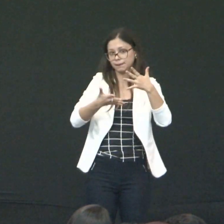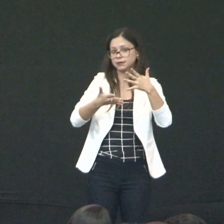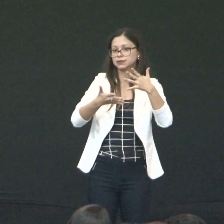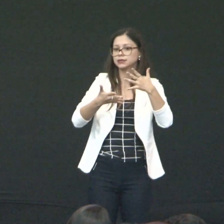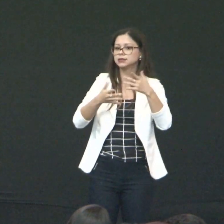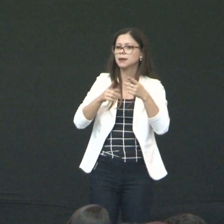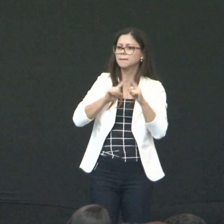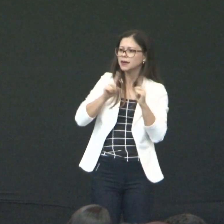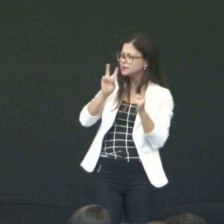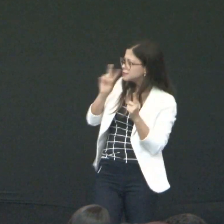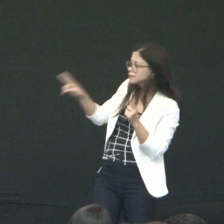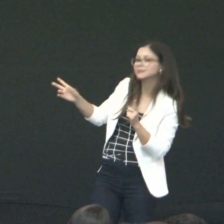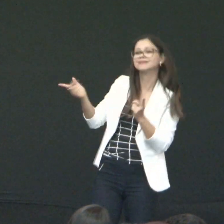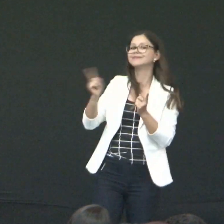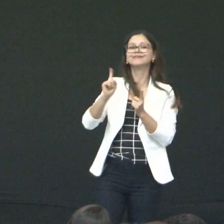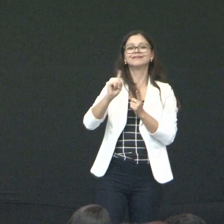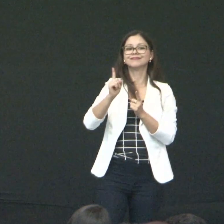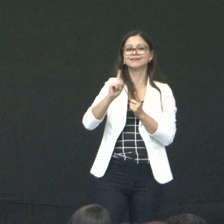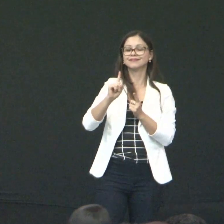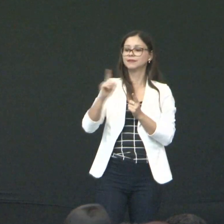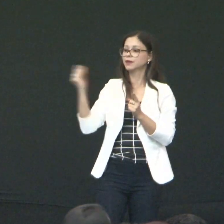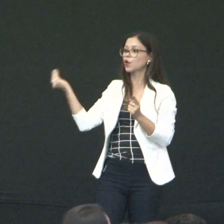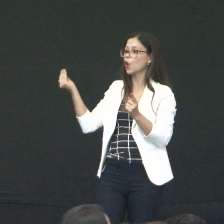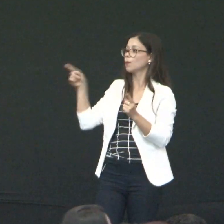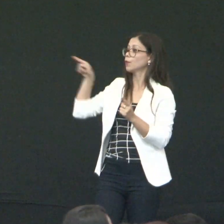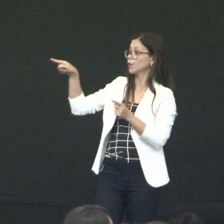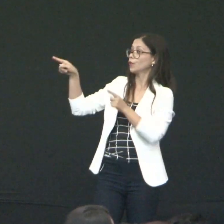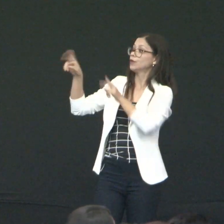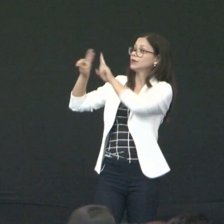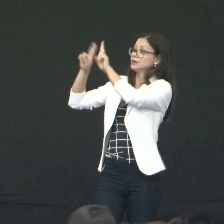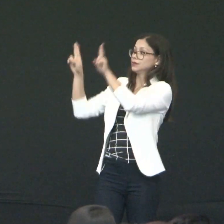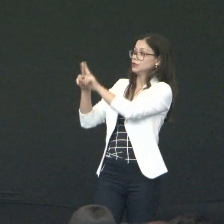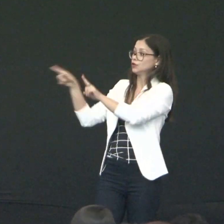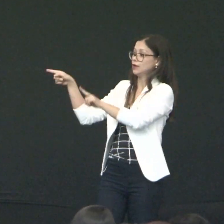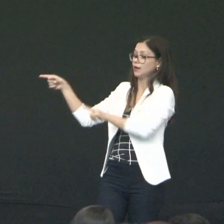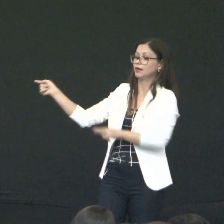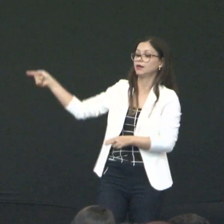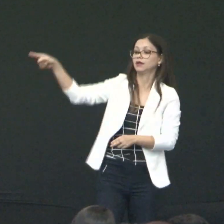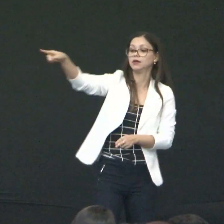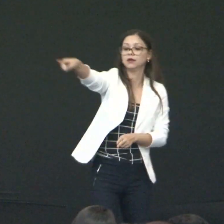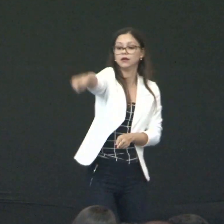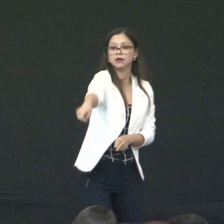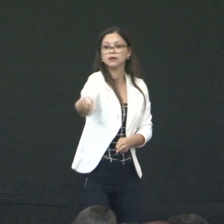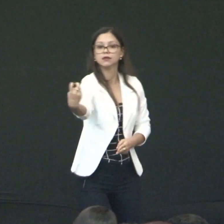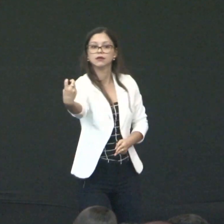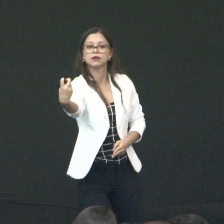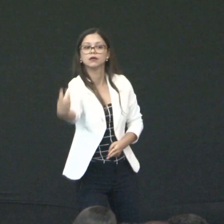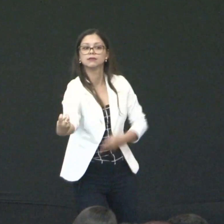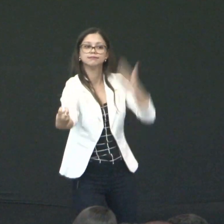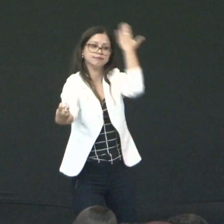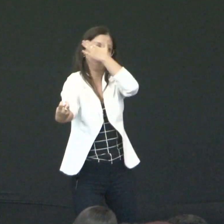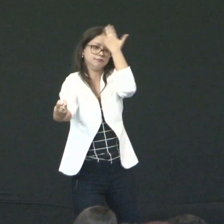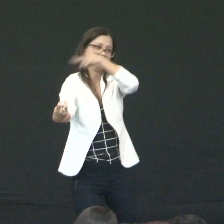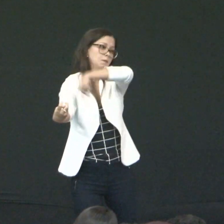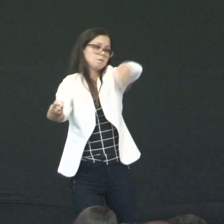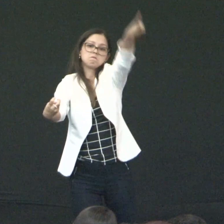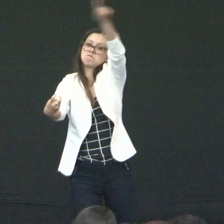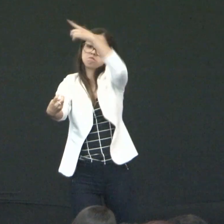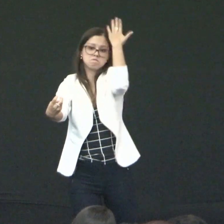ao lado, que é o intérprete que está fazendo a tradução em Libras, mas ele não está olhando diretamente para o palestrante. Quem está traduzindo é um intérprete que